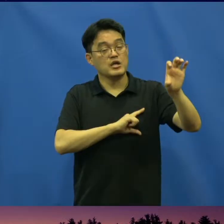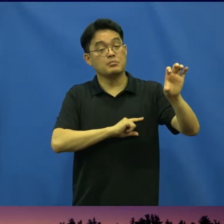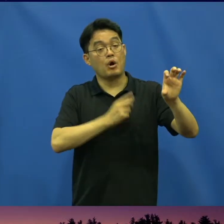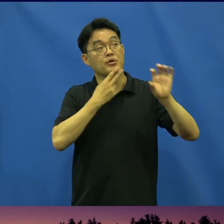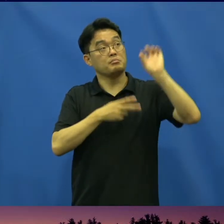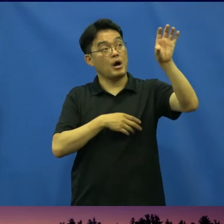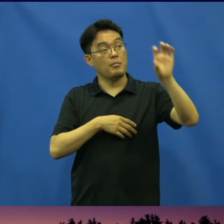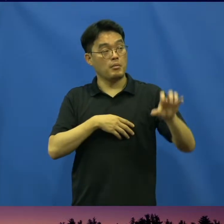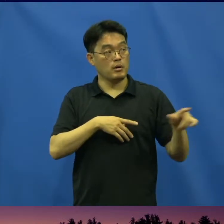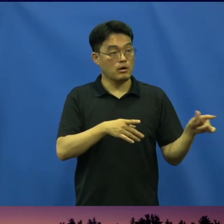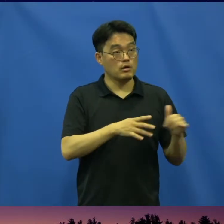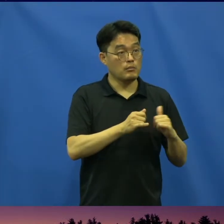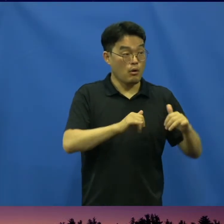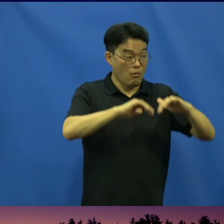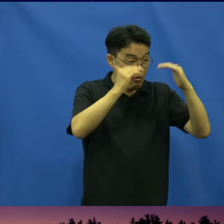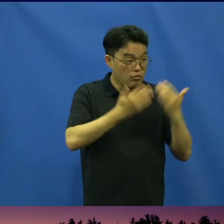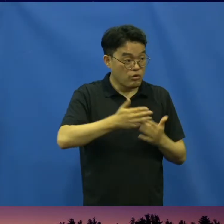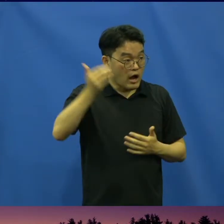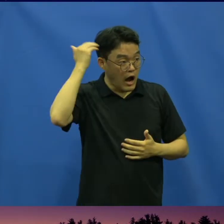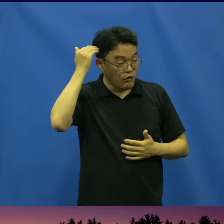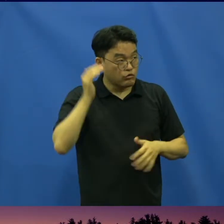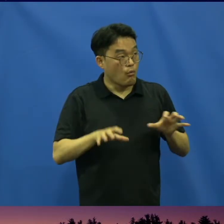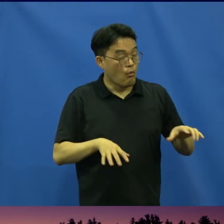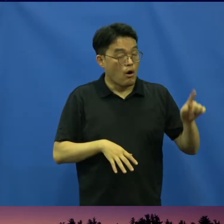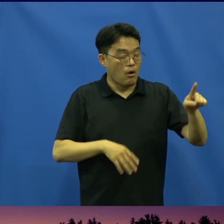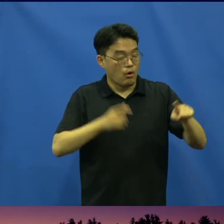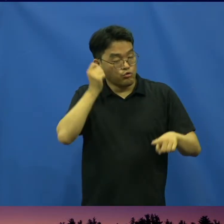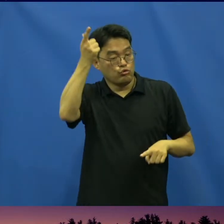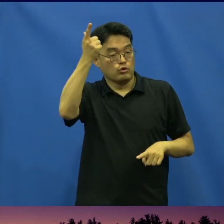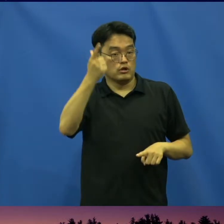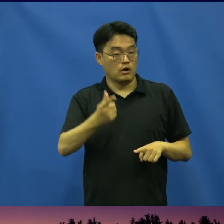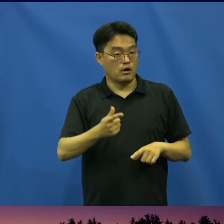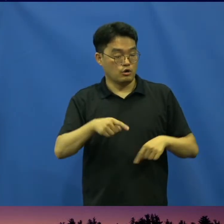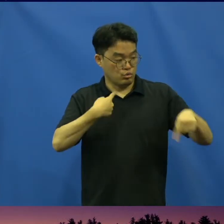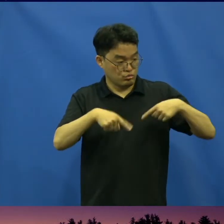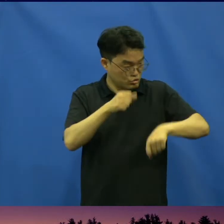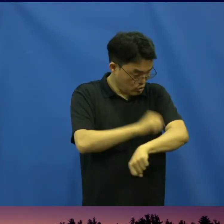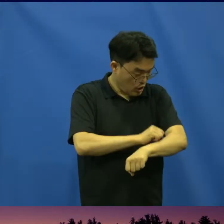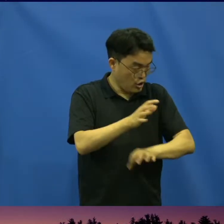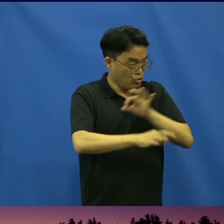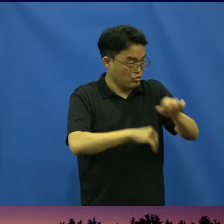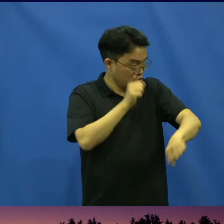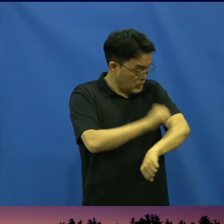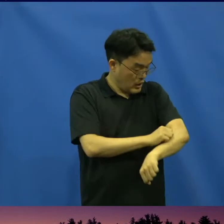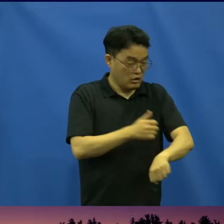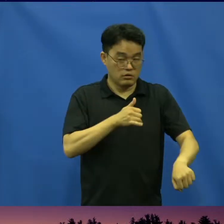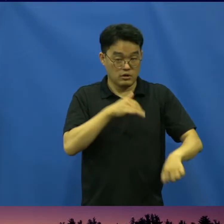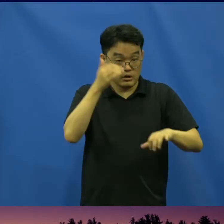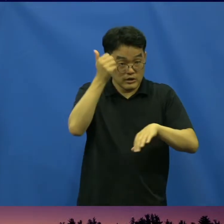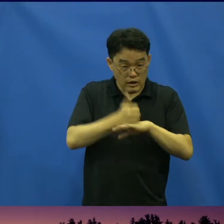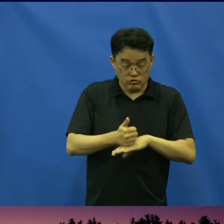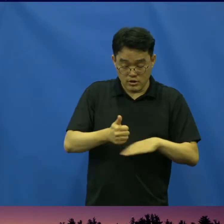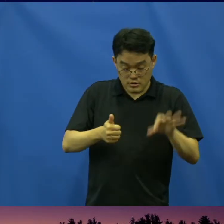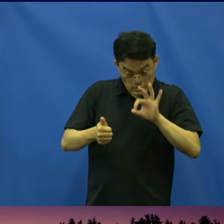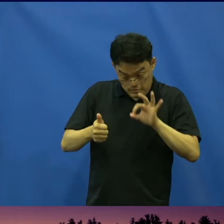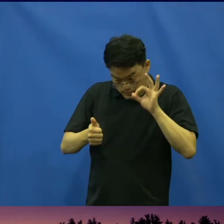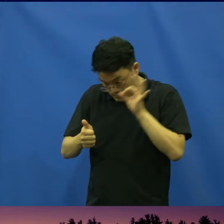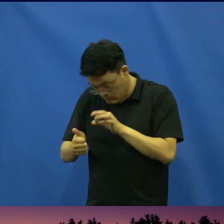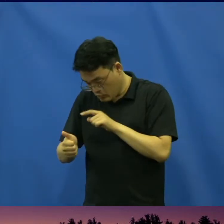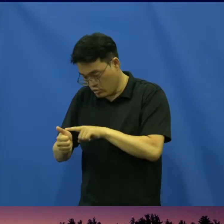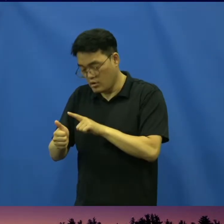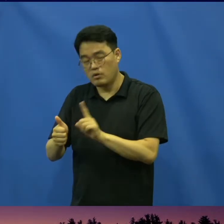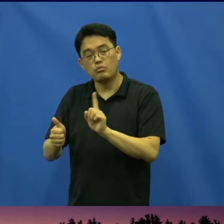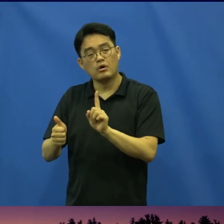흔들렸어요. 그가 가진 지식으로 뭘 한 겁니까? 사회 혼란을 야기한 거예요. 많은 정보와 지식이 그를 망하게 한 거죠.